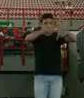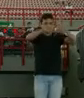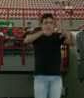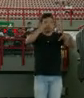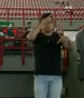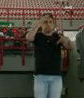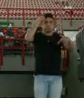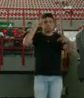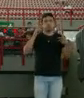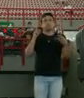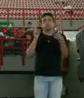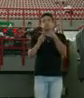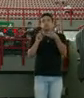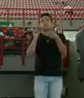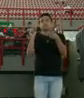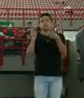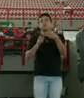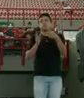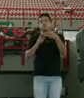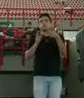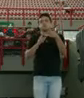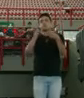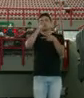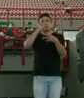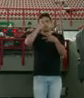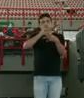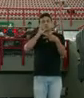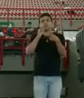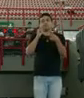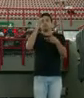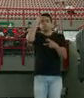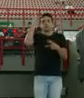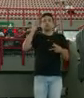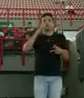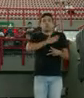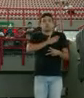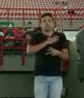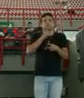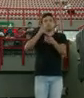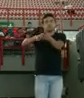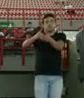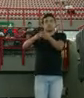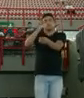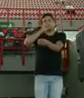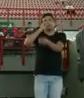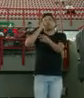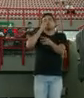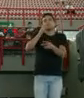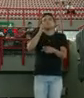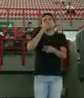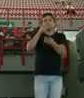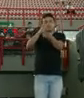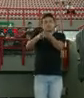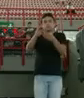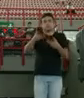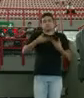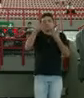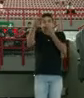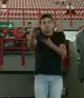prefeitura e a segunda o quê? Beber bastante. O pessoal para gostar de beber no interior. Parece que o interior é um